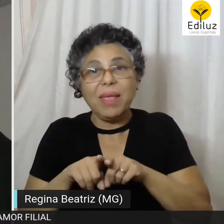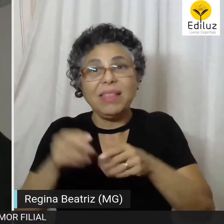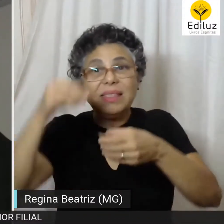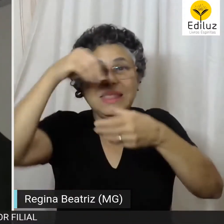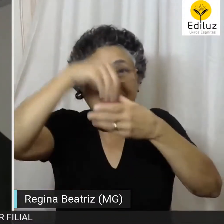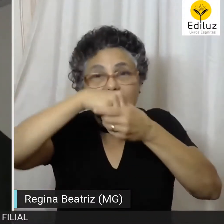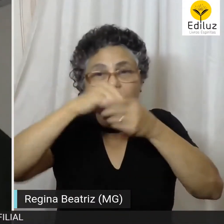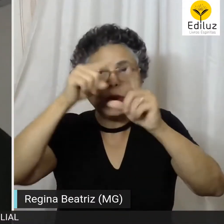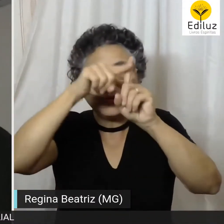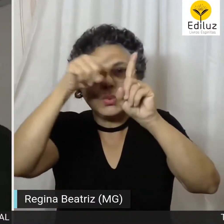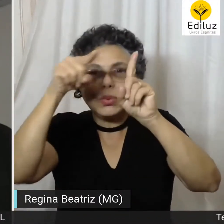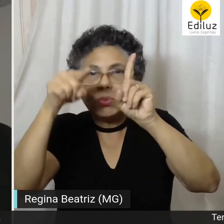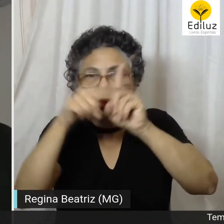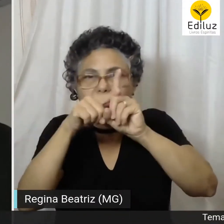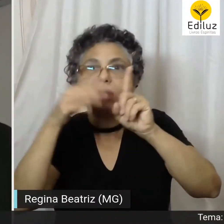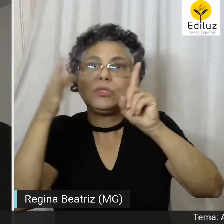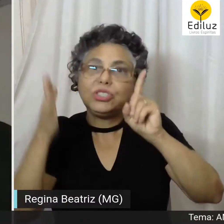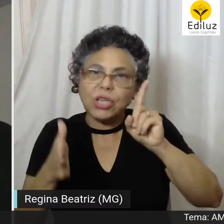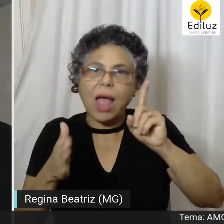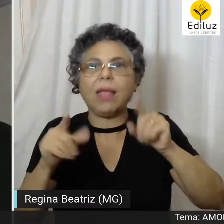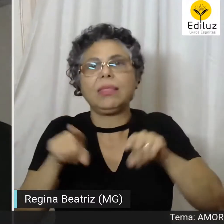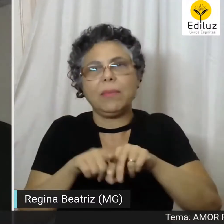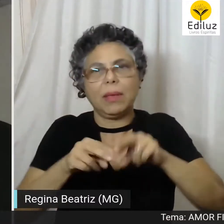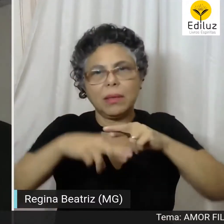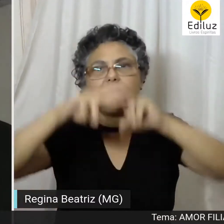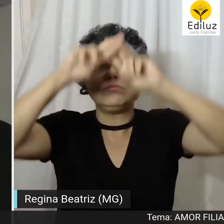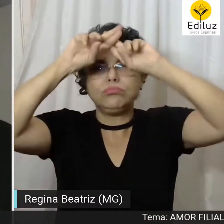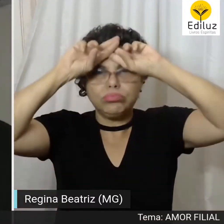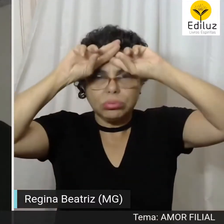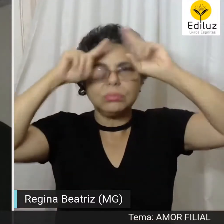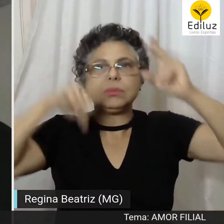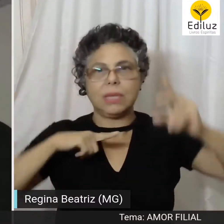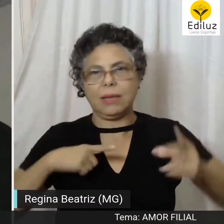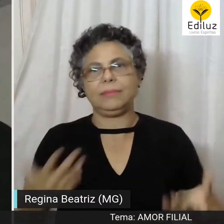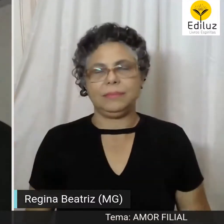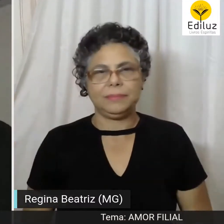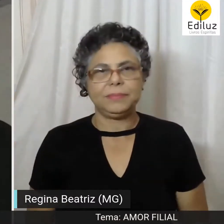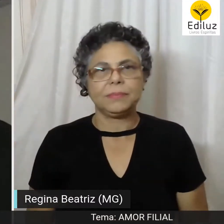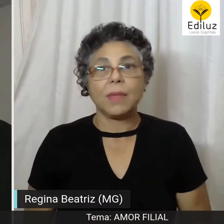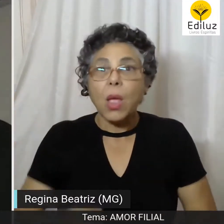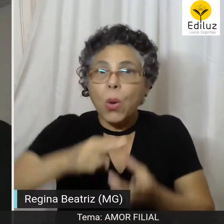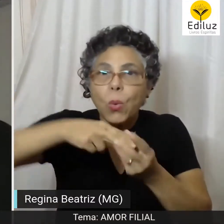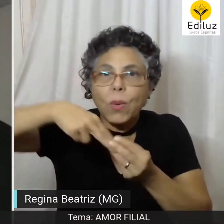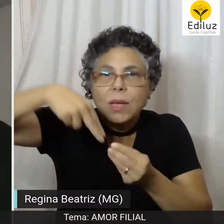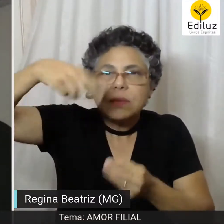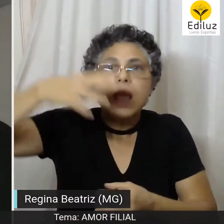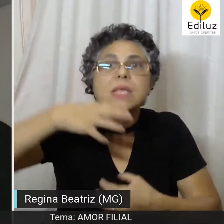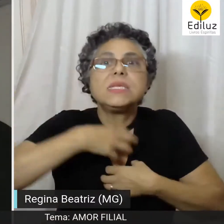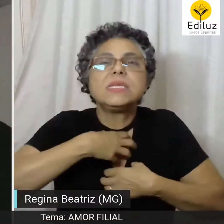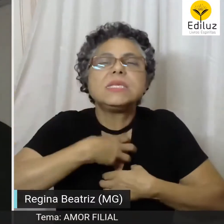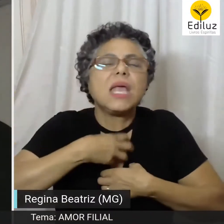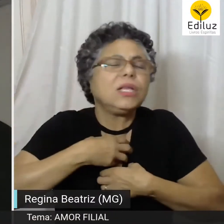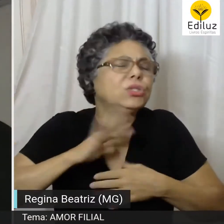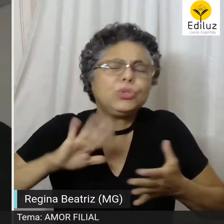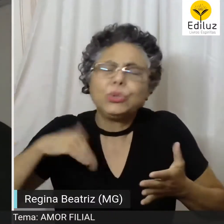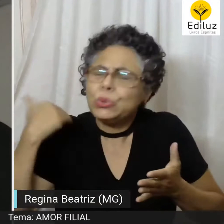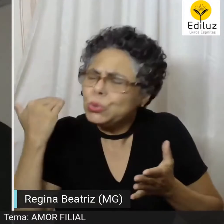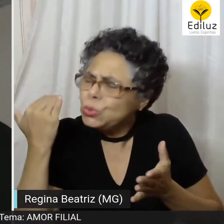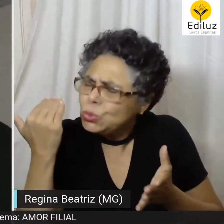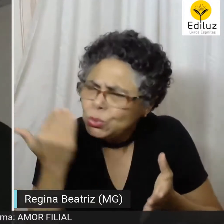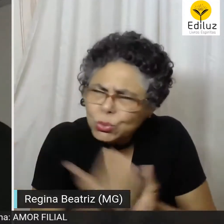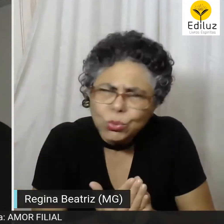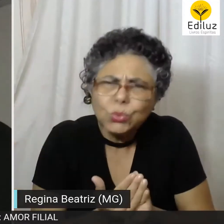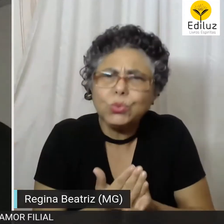intrauterina, né? O espírito, ele sente tudo que se passa no